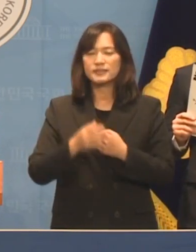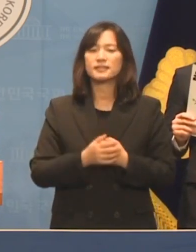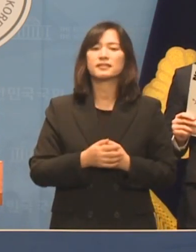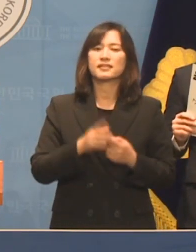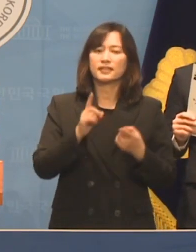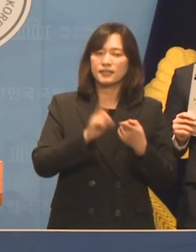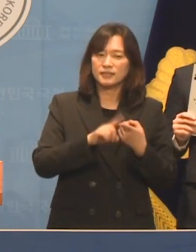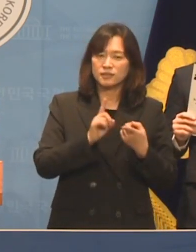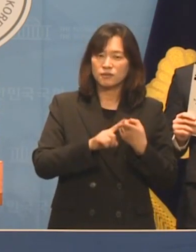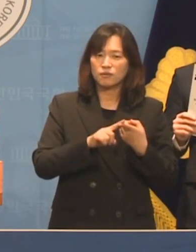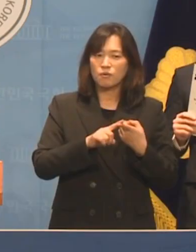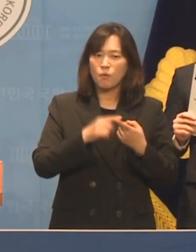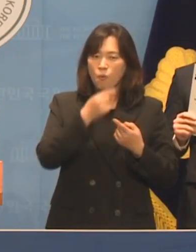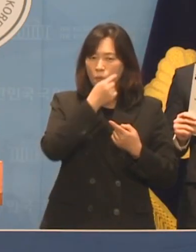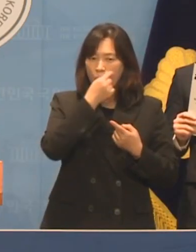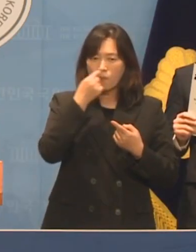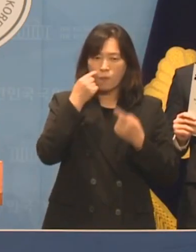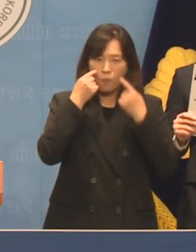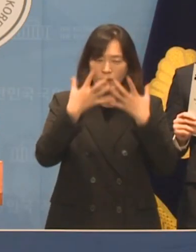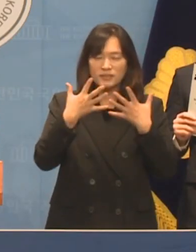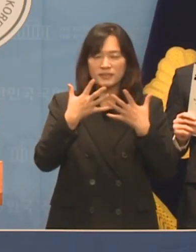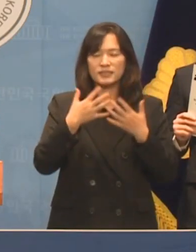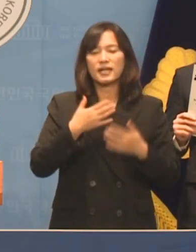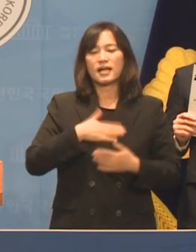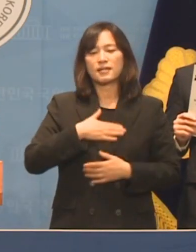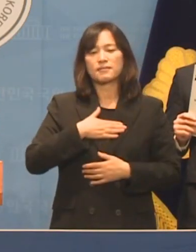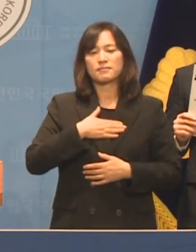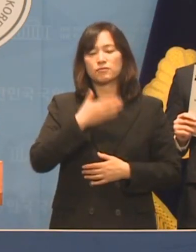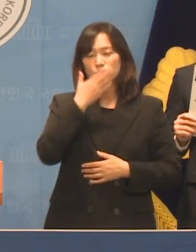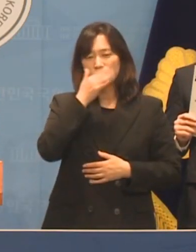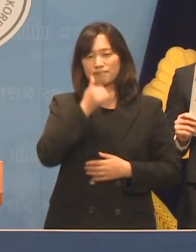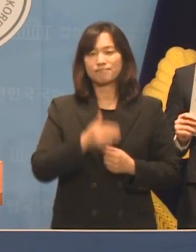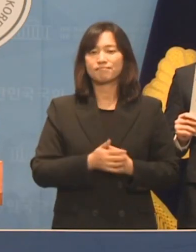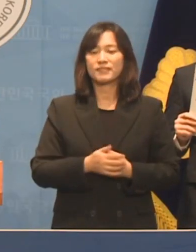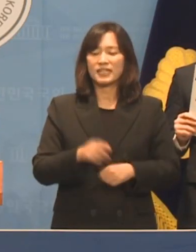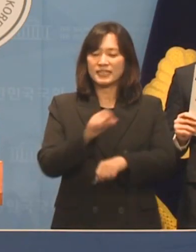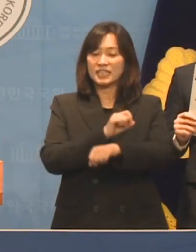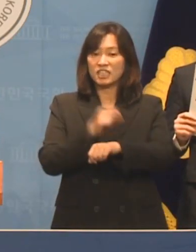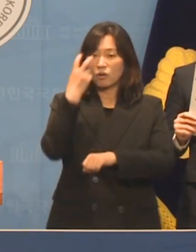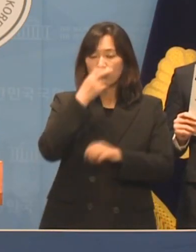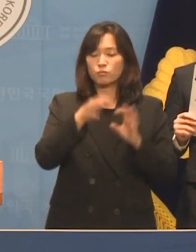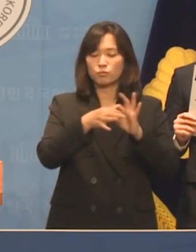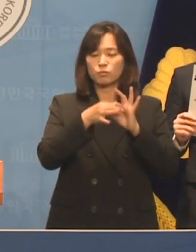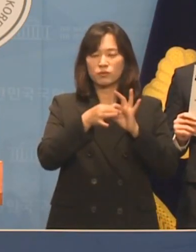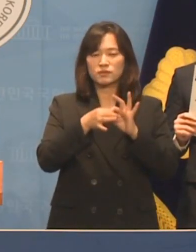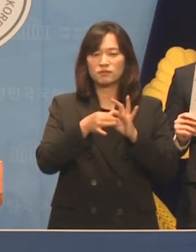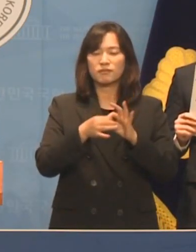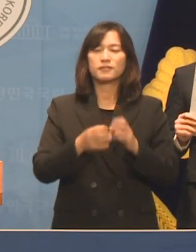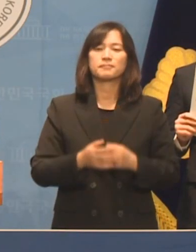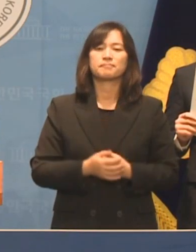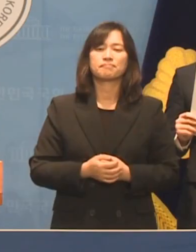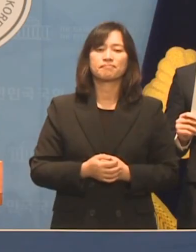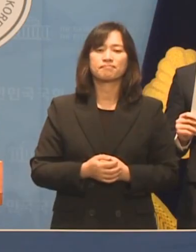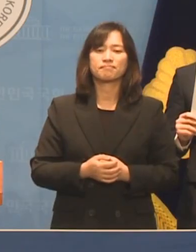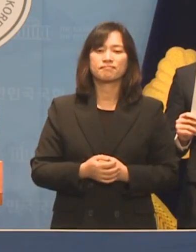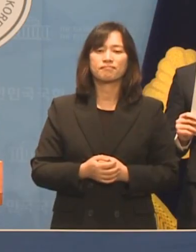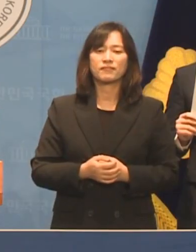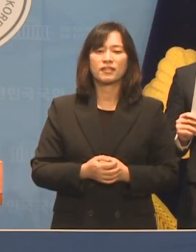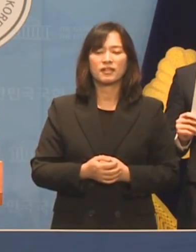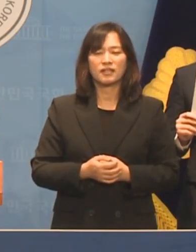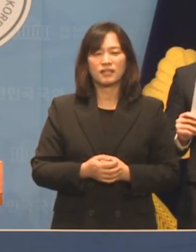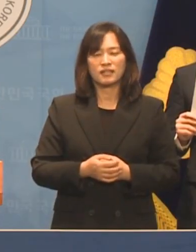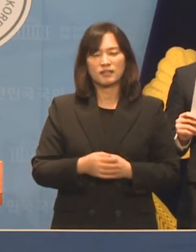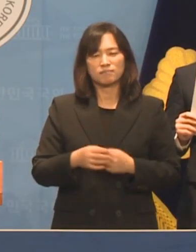수사를 하고 있는지 명백히 밝혀낼 수 있을 것입니다. 그리고 특검을 통해서 언제든지 그런 그